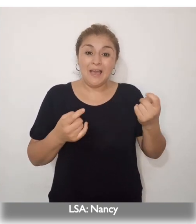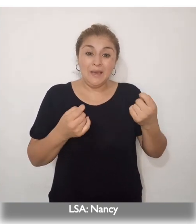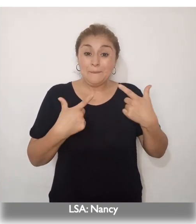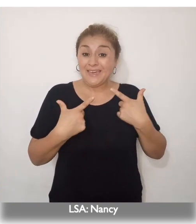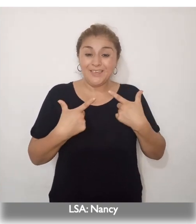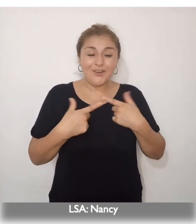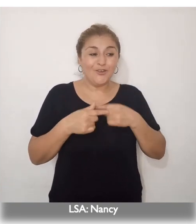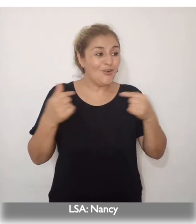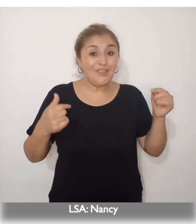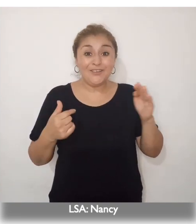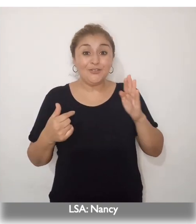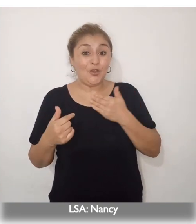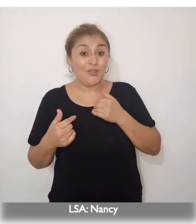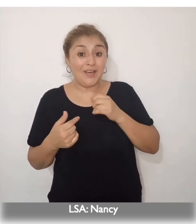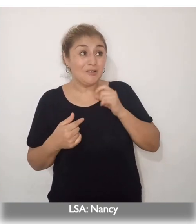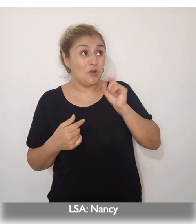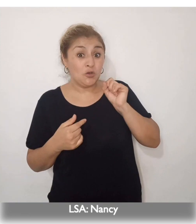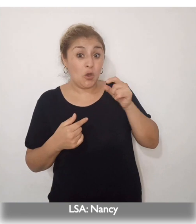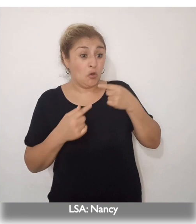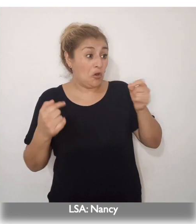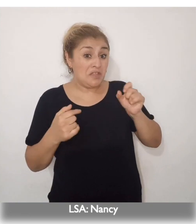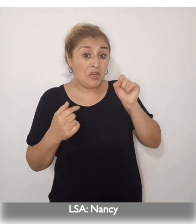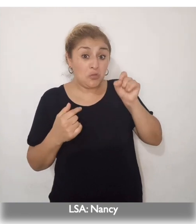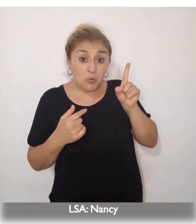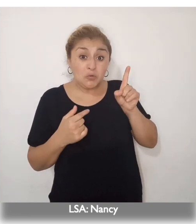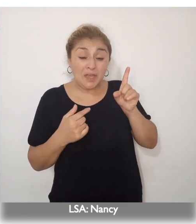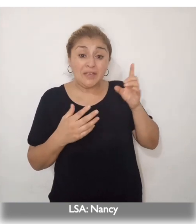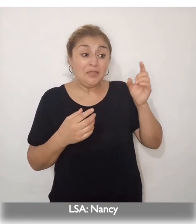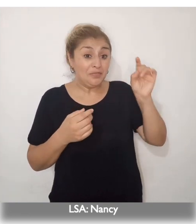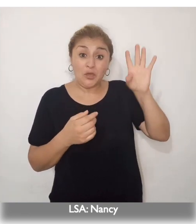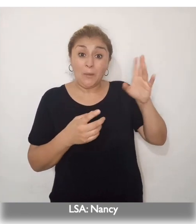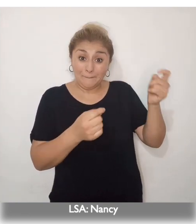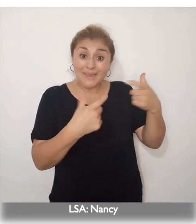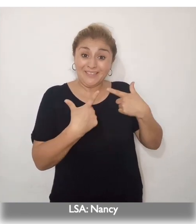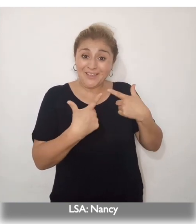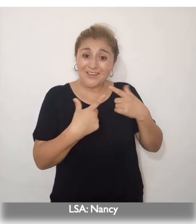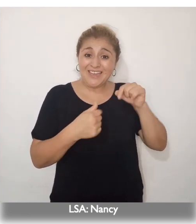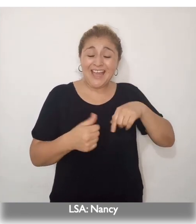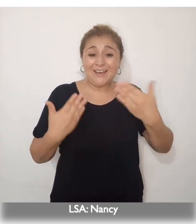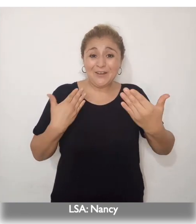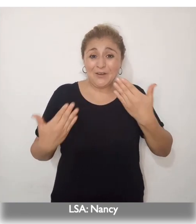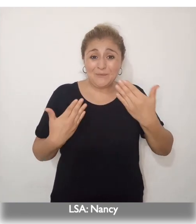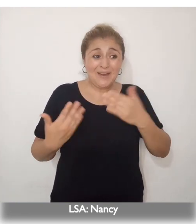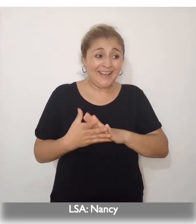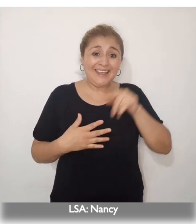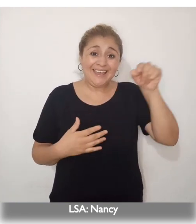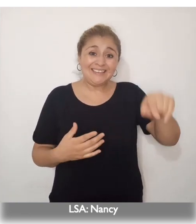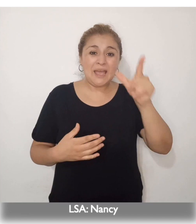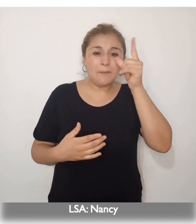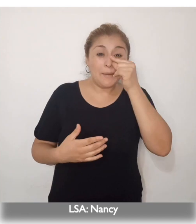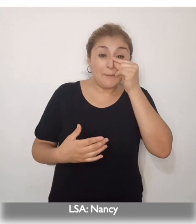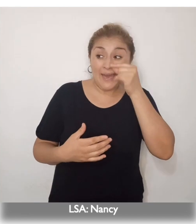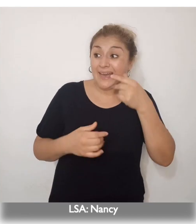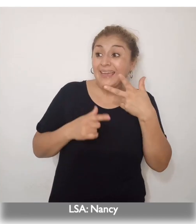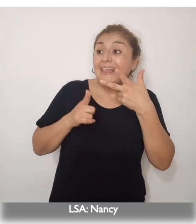lo que es suyo esta relación padre e hijo me posiciona en